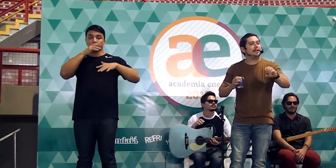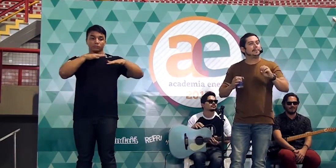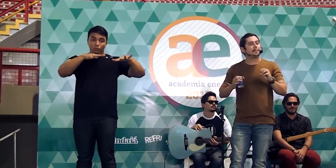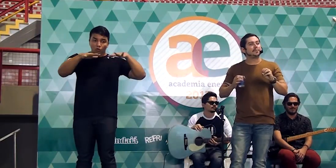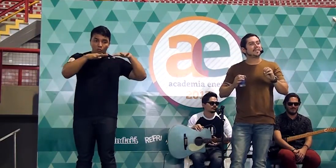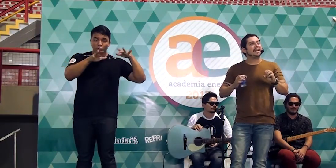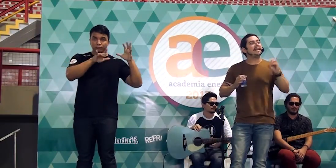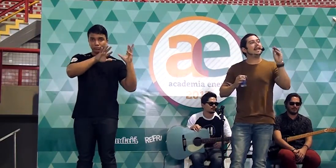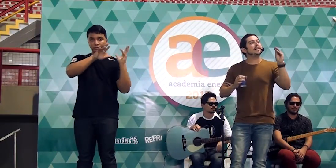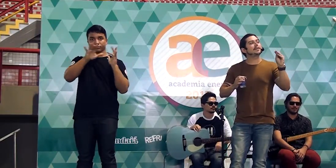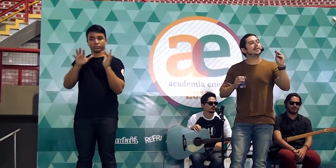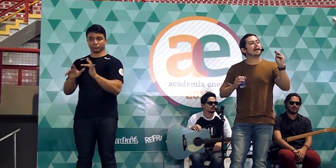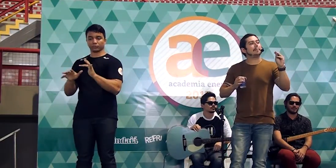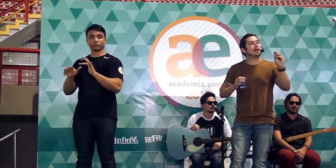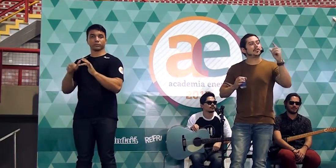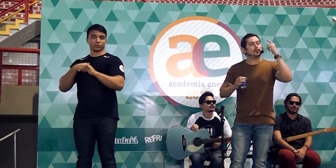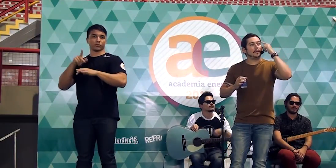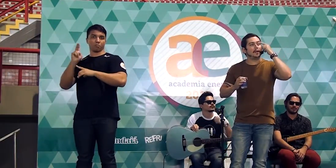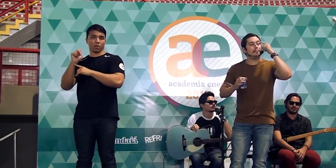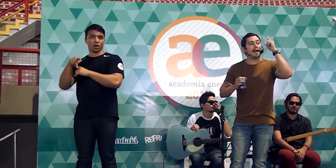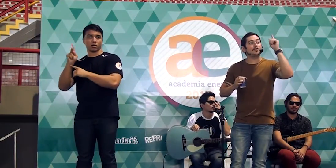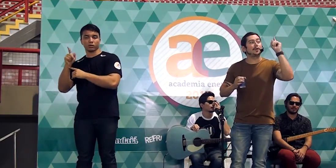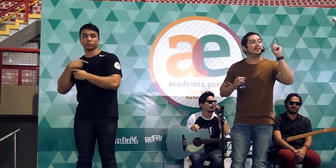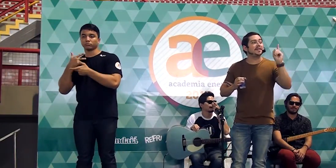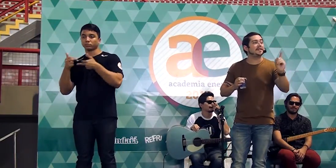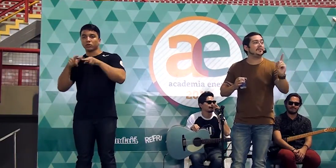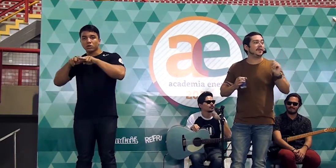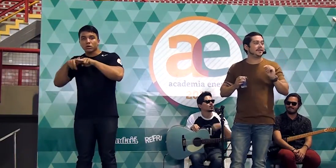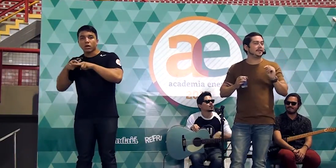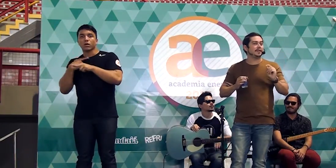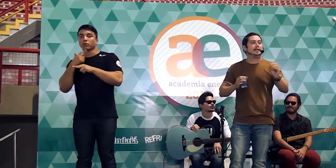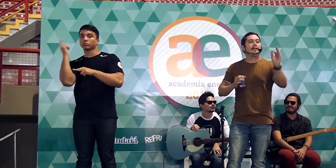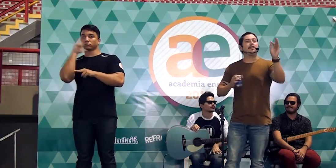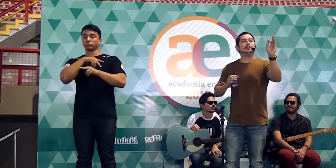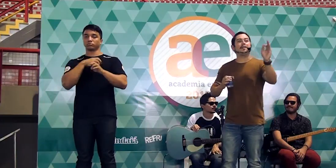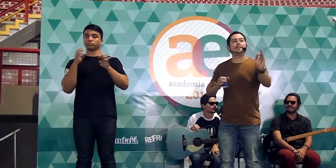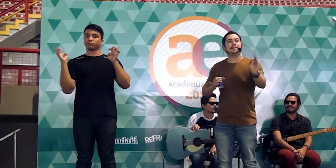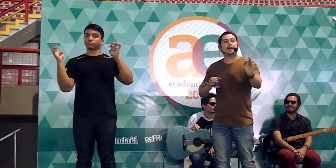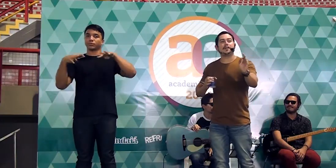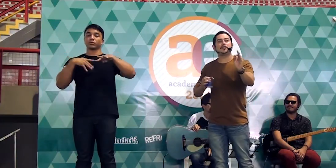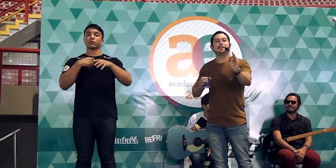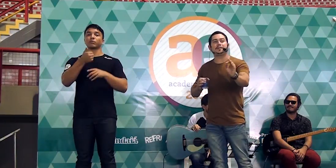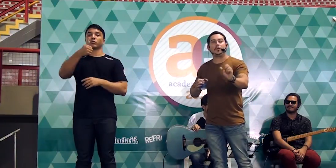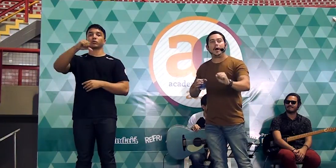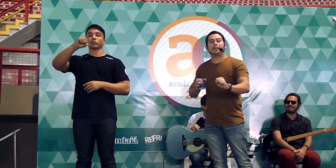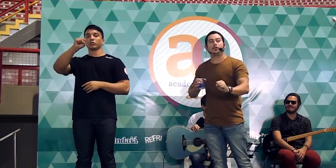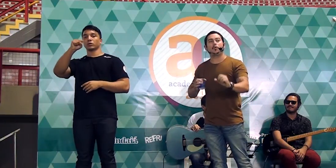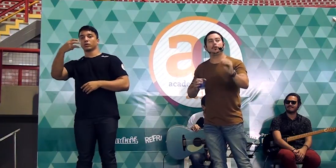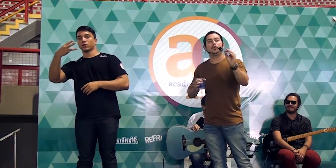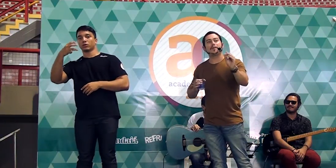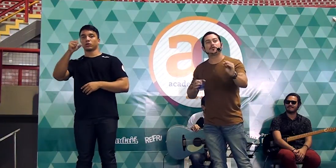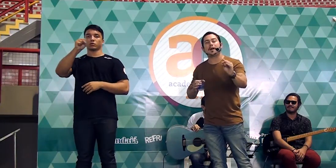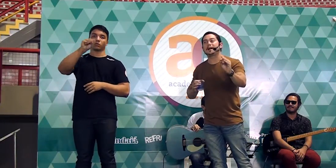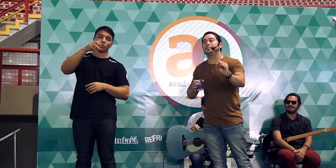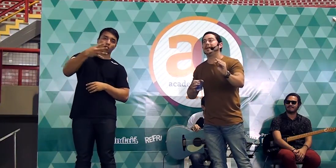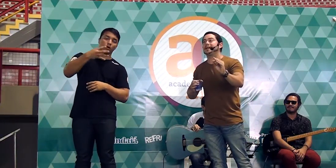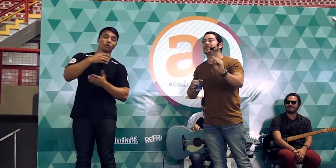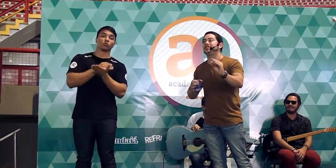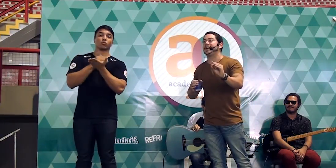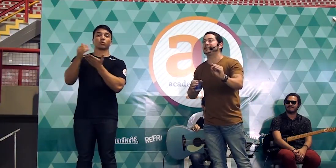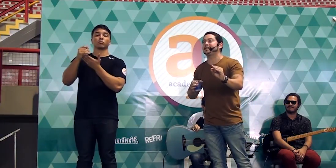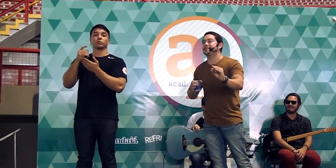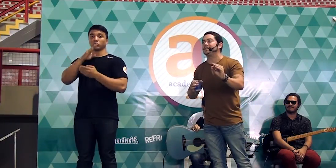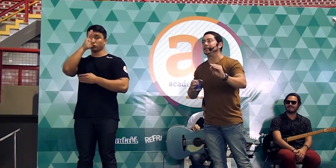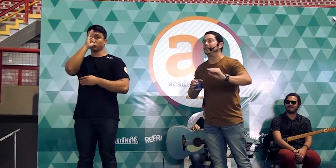chegaram aqui. E eles acabaram se tornando mais do que visíveis em 83, 84, quando começou a campanha